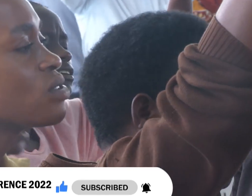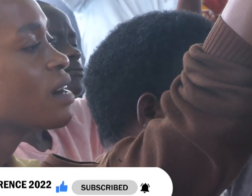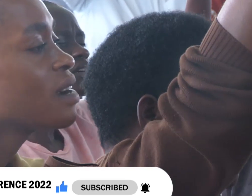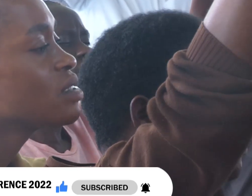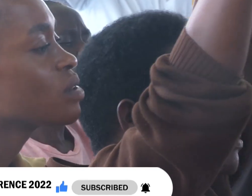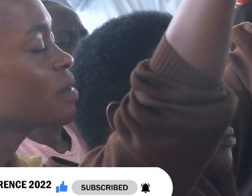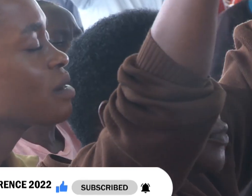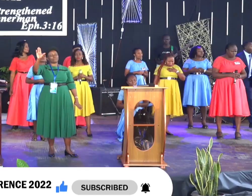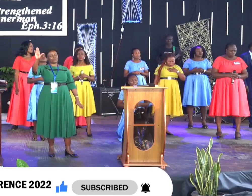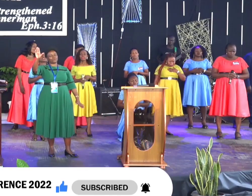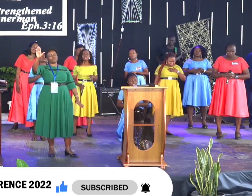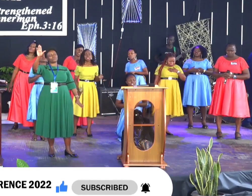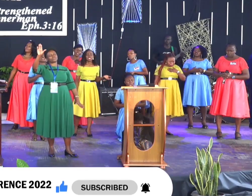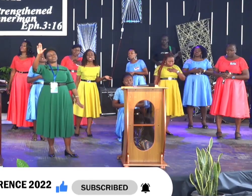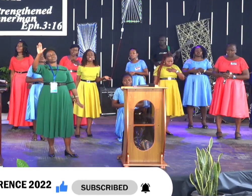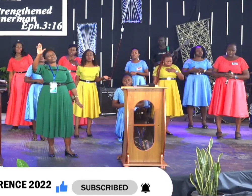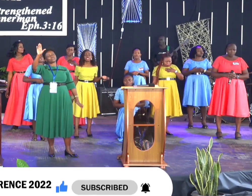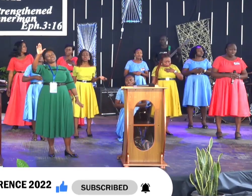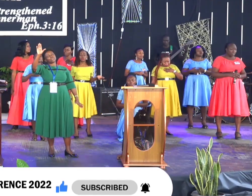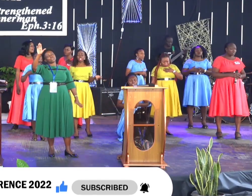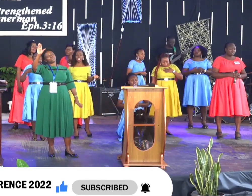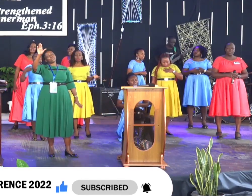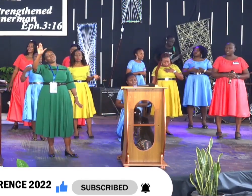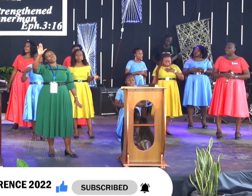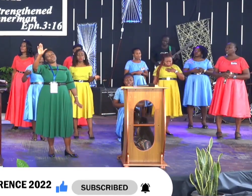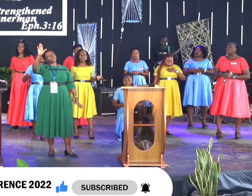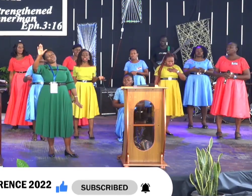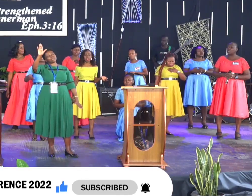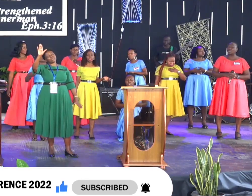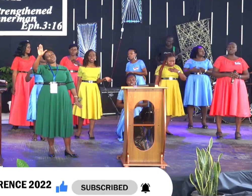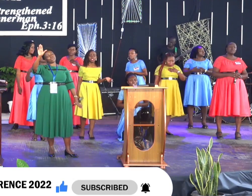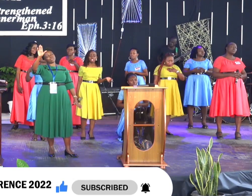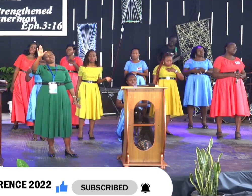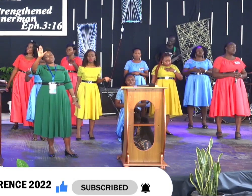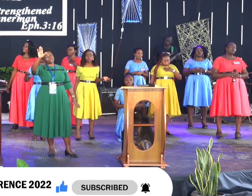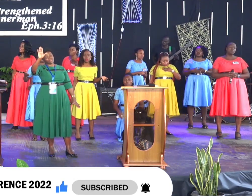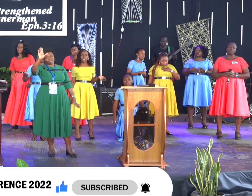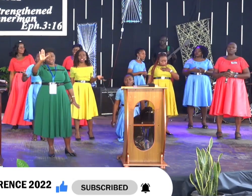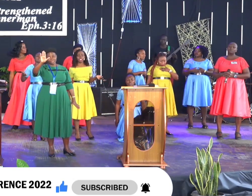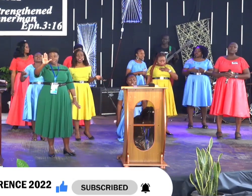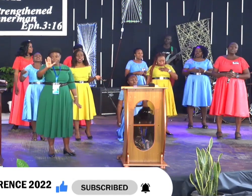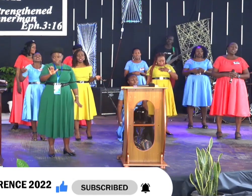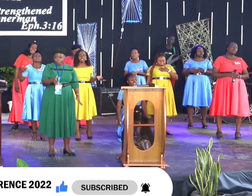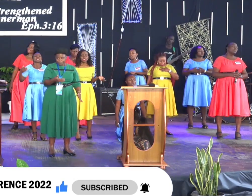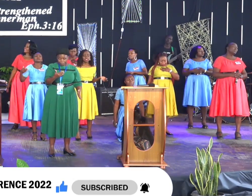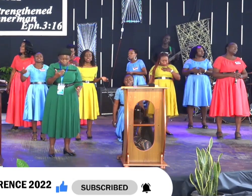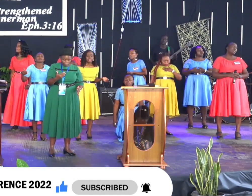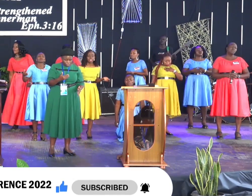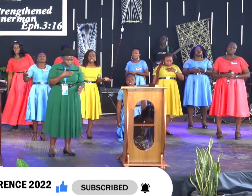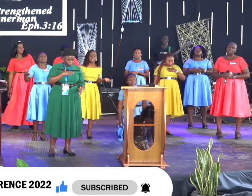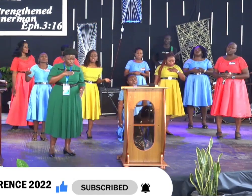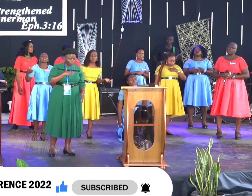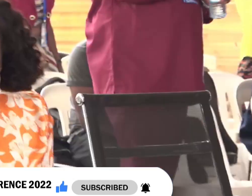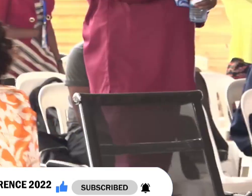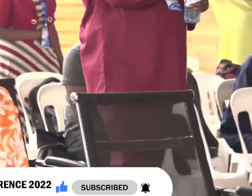ebyo onyamba munange situla ebigere byango nyambe sika omukono gwango nyambe